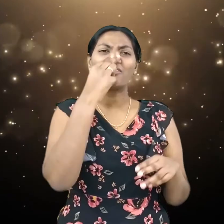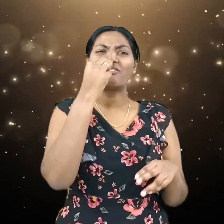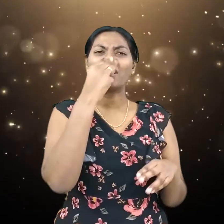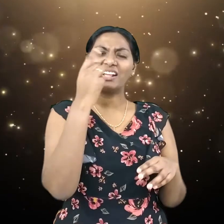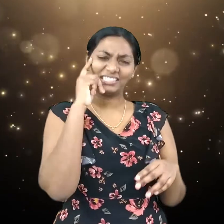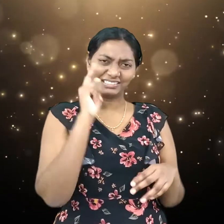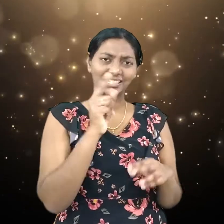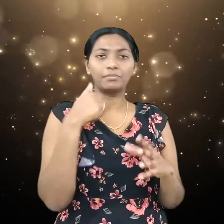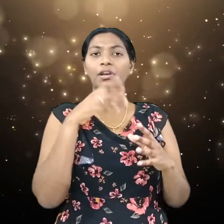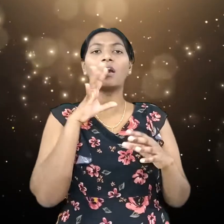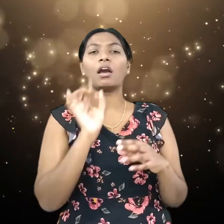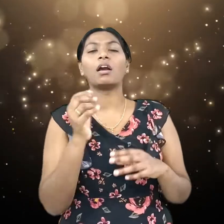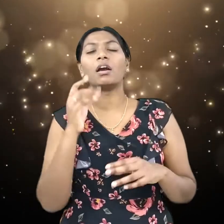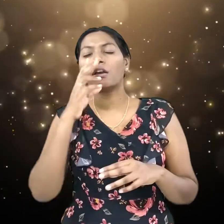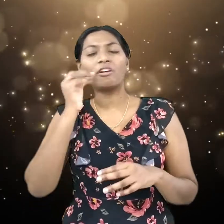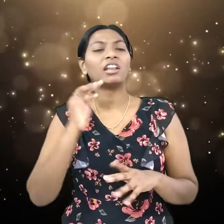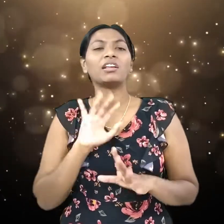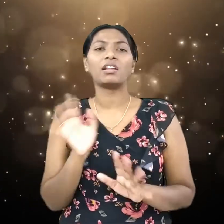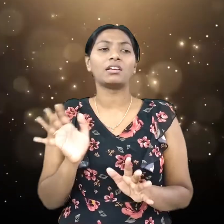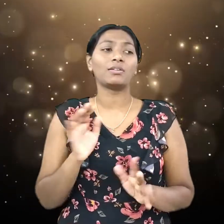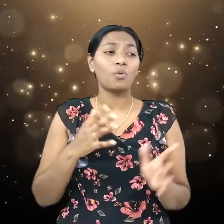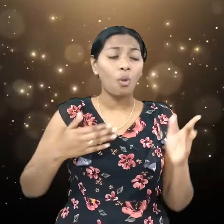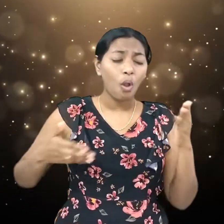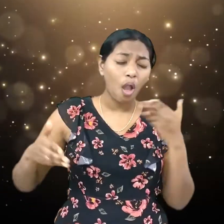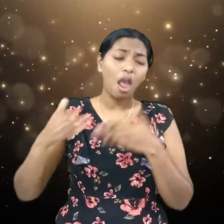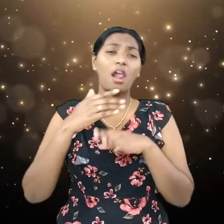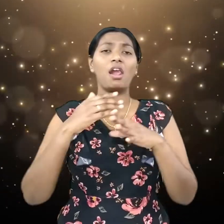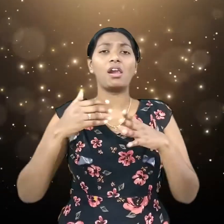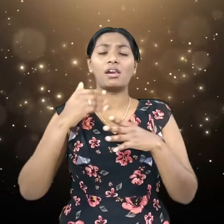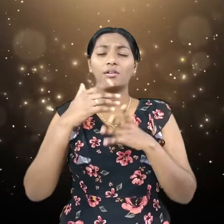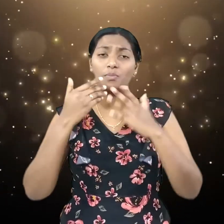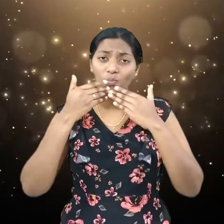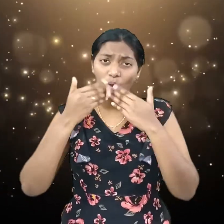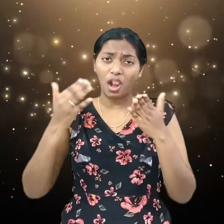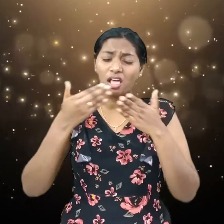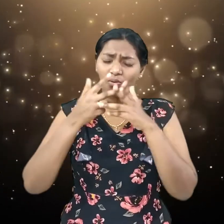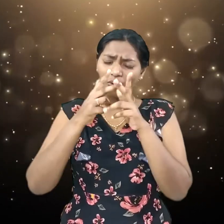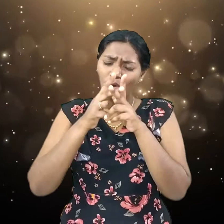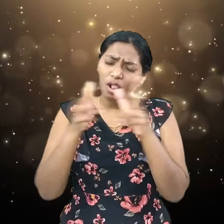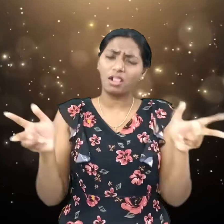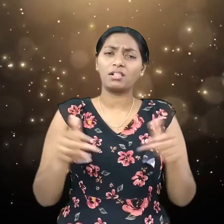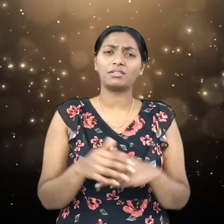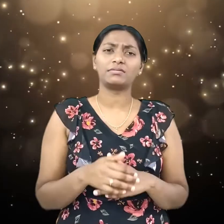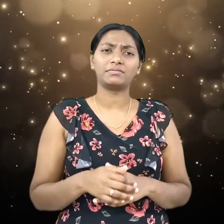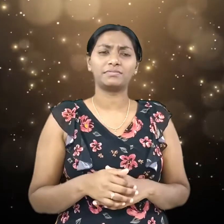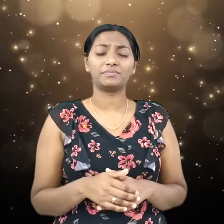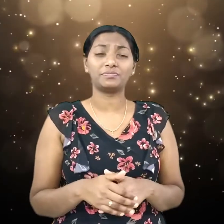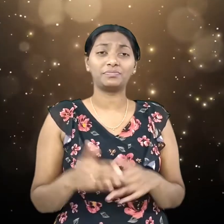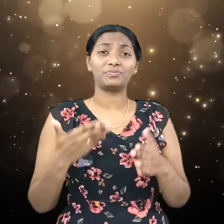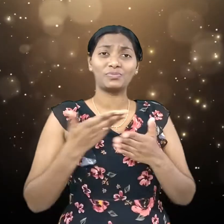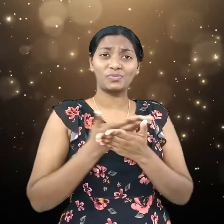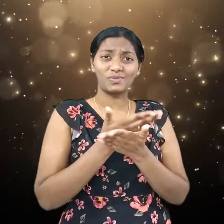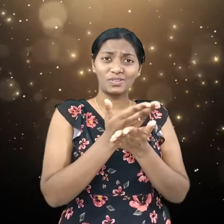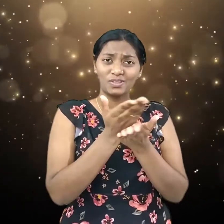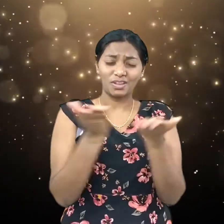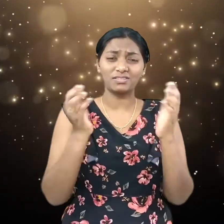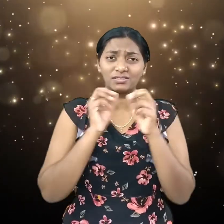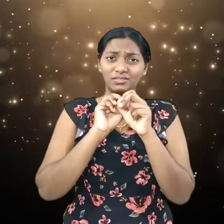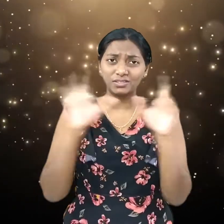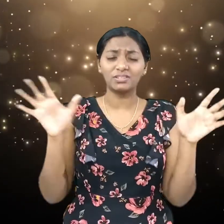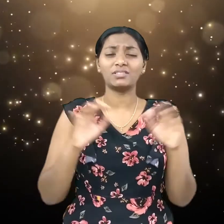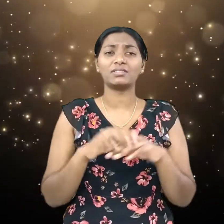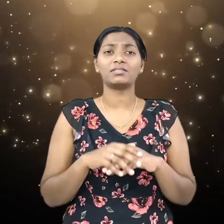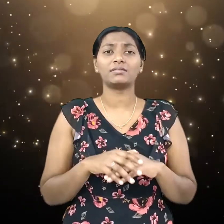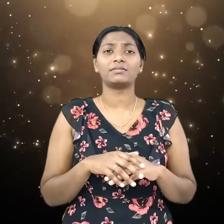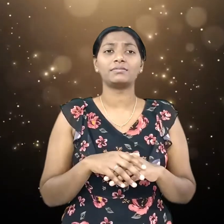पर प्रकट करूं। क्या करूं? बोली सब पर प्रकट करूं। तो आपको अपना काम सिखाई देना शुरू हो रहा